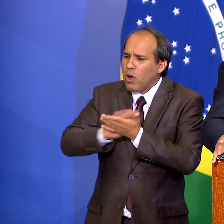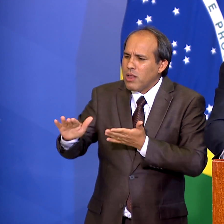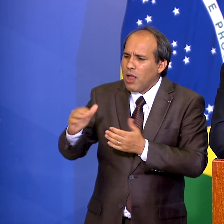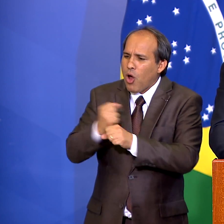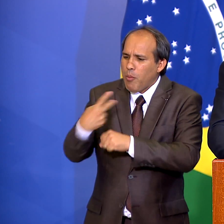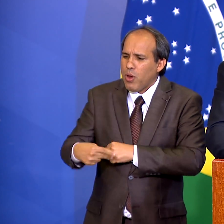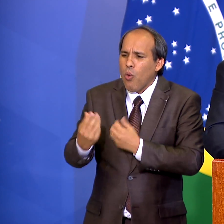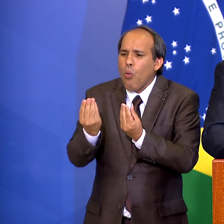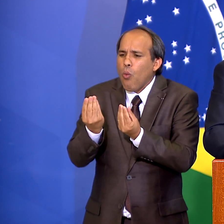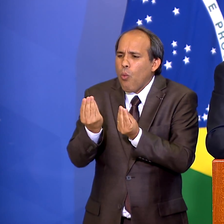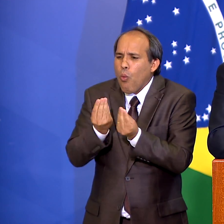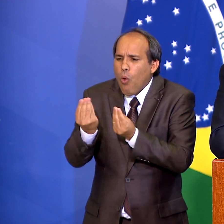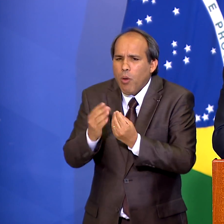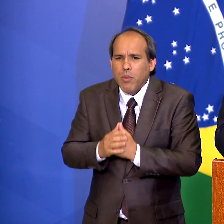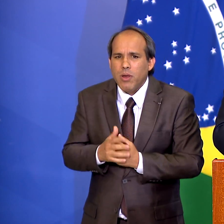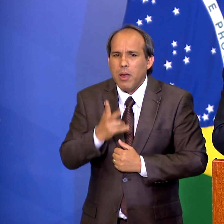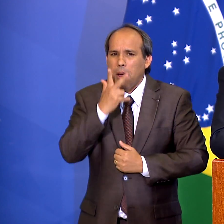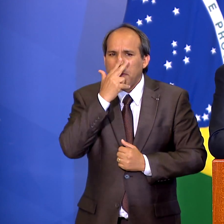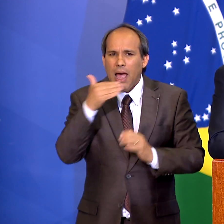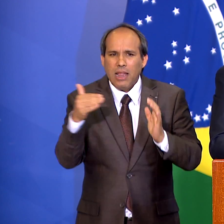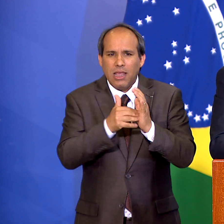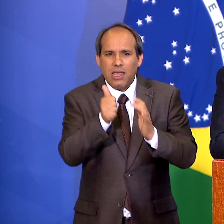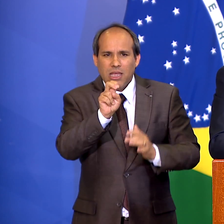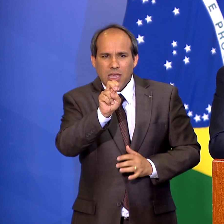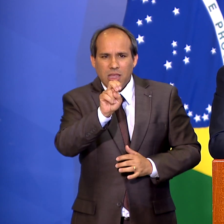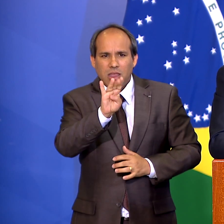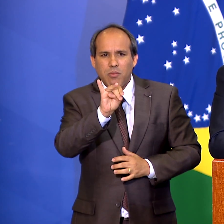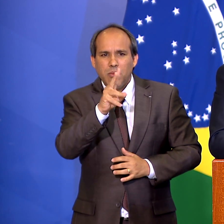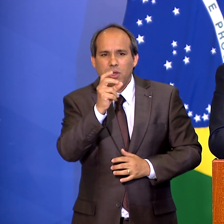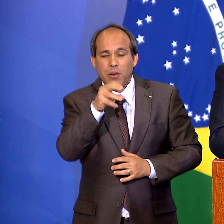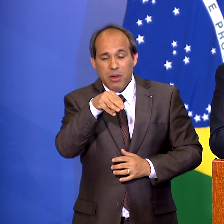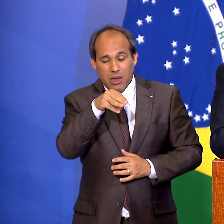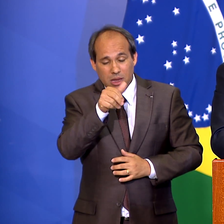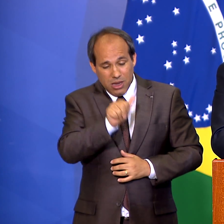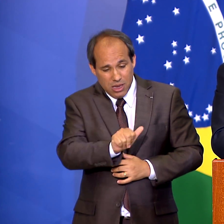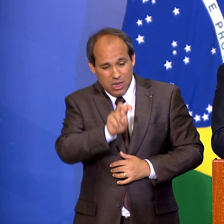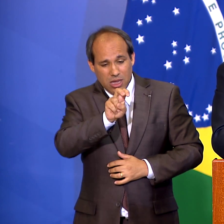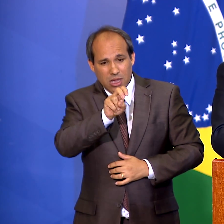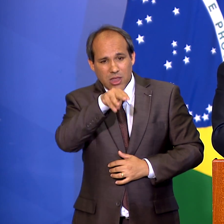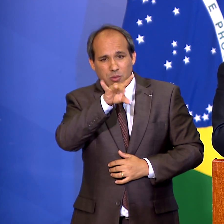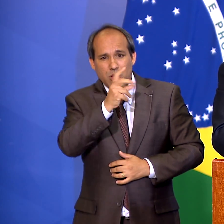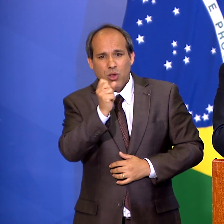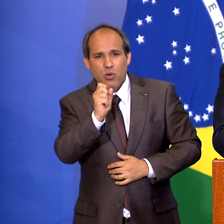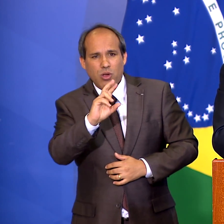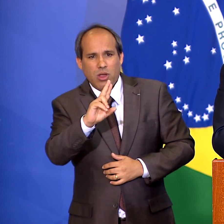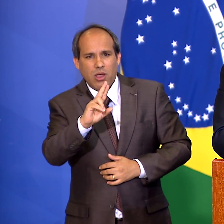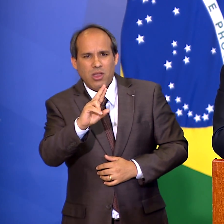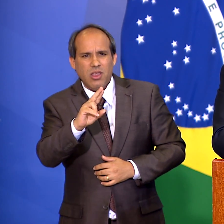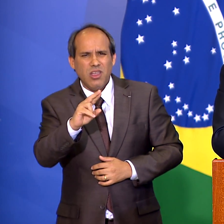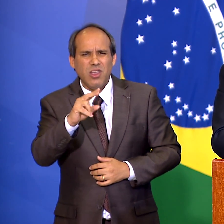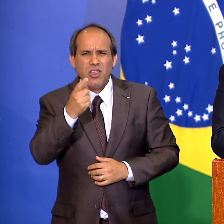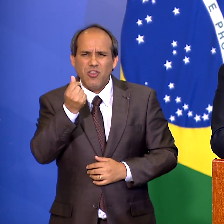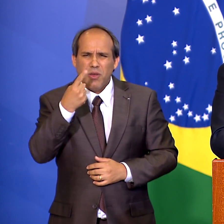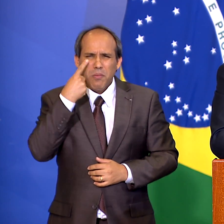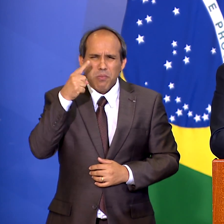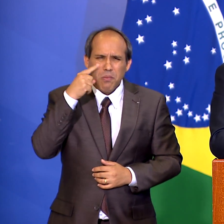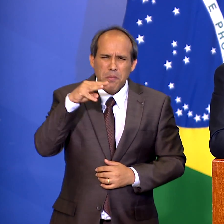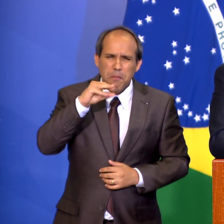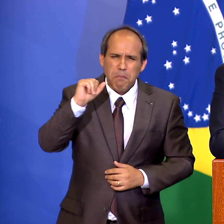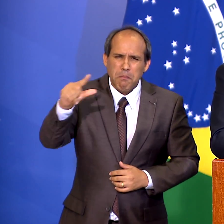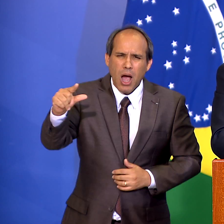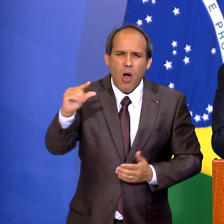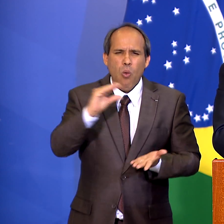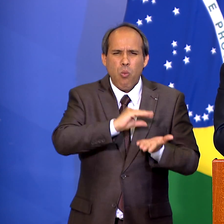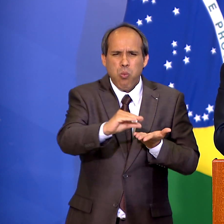aproximadamente 15 bilhões. Ou seja, o desviado, o um mau empregado.